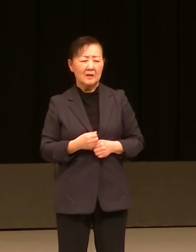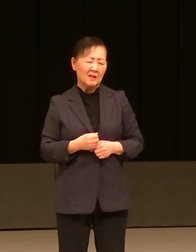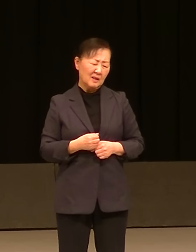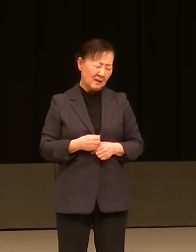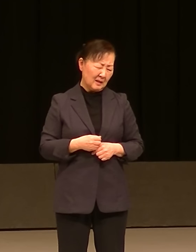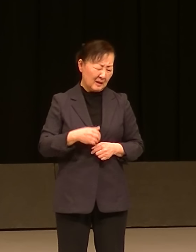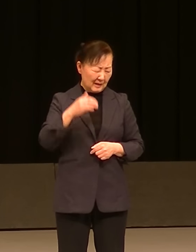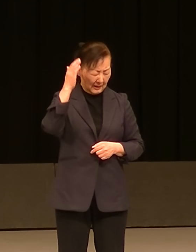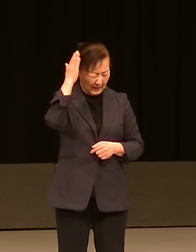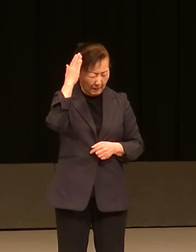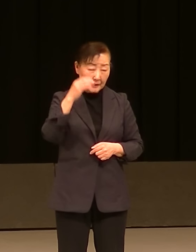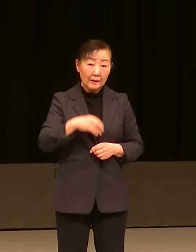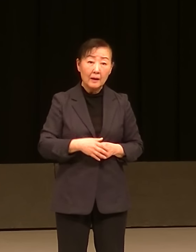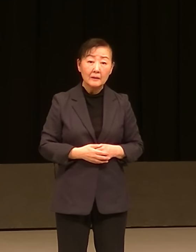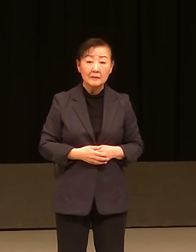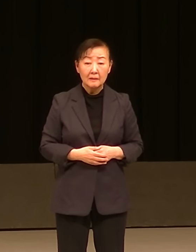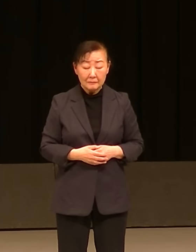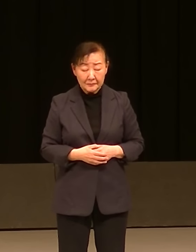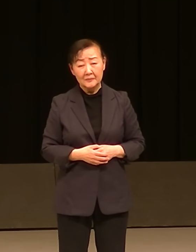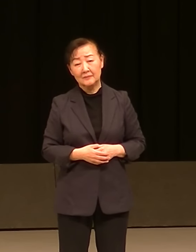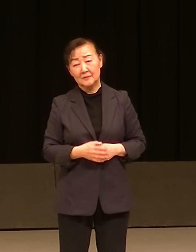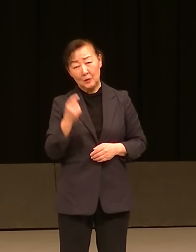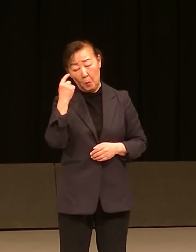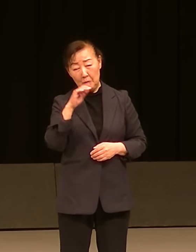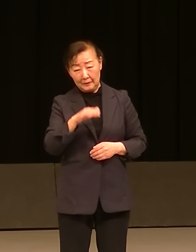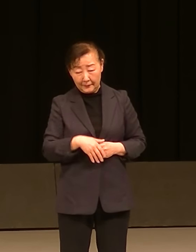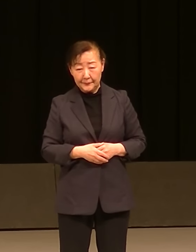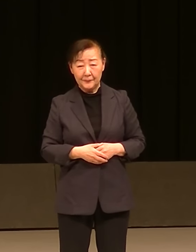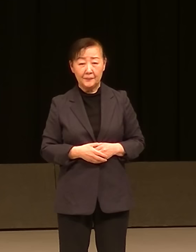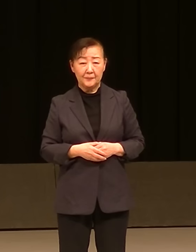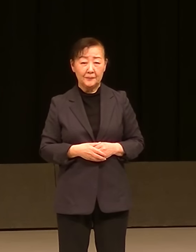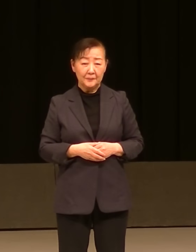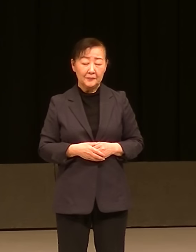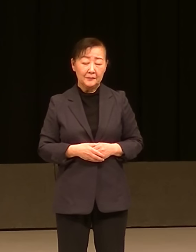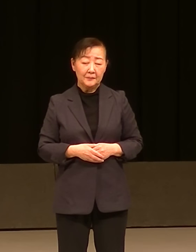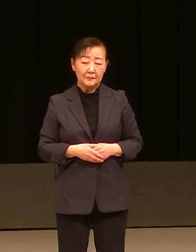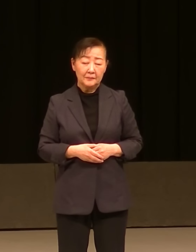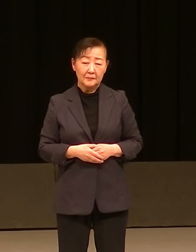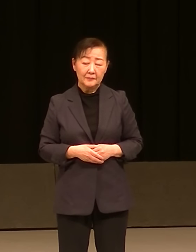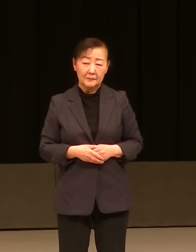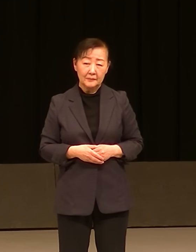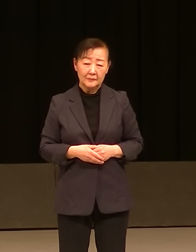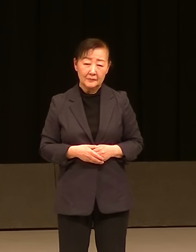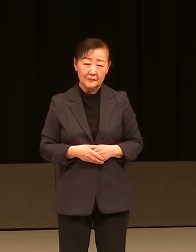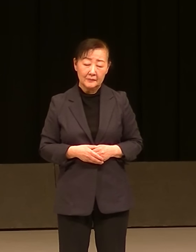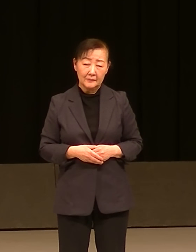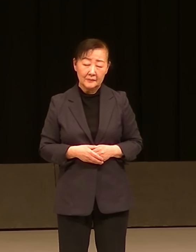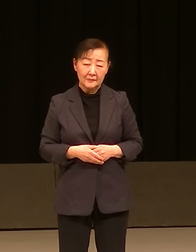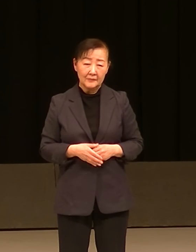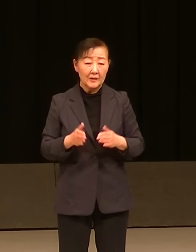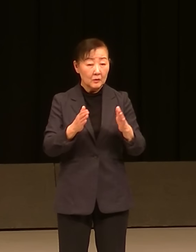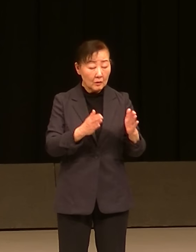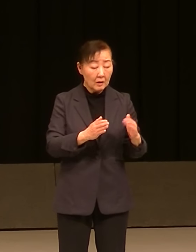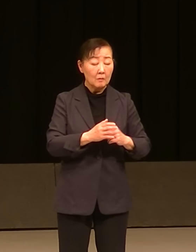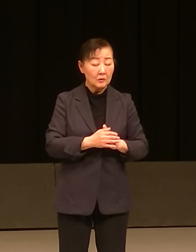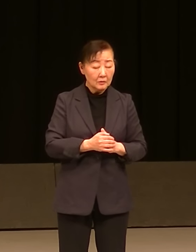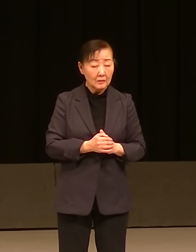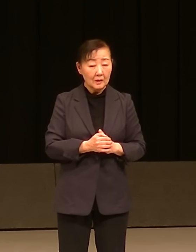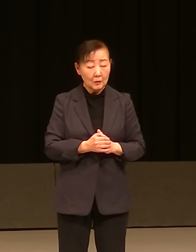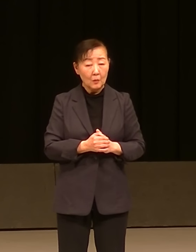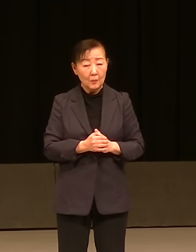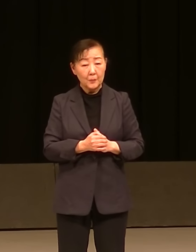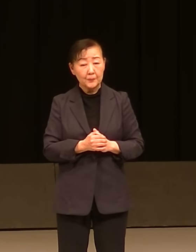のではというふうに、まあ、思った、ので、まあ、ございますが、ですね、それからもうちょっと後で